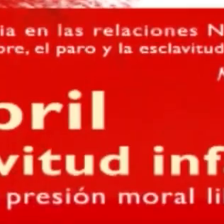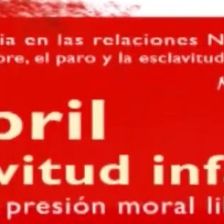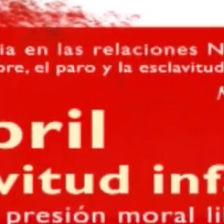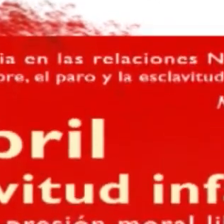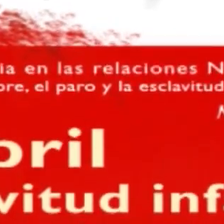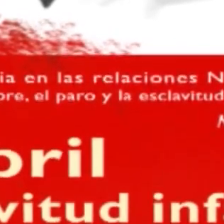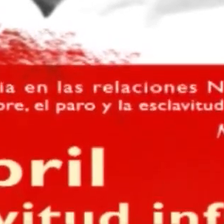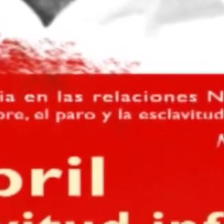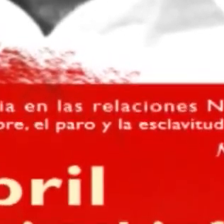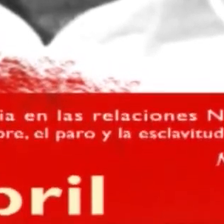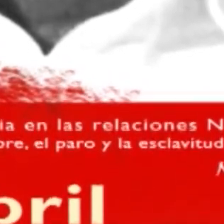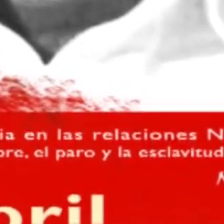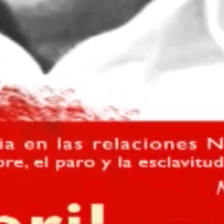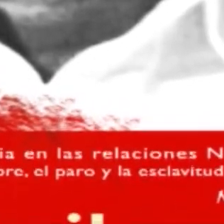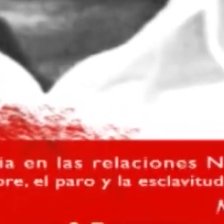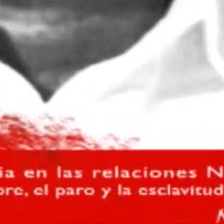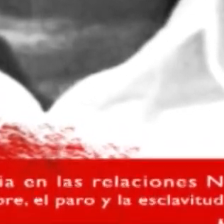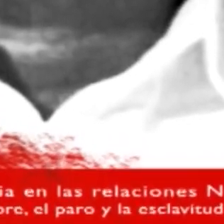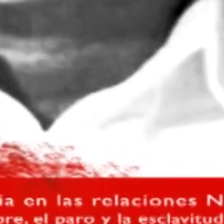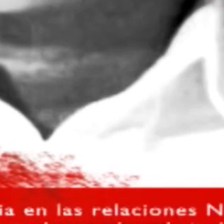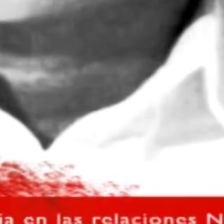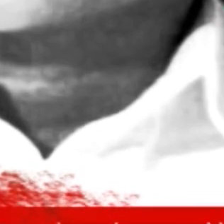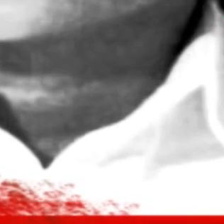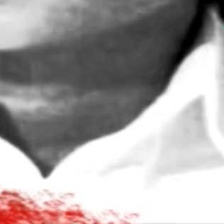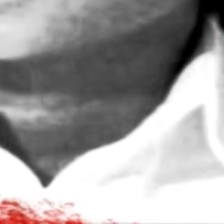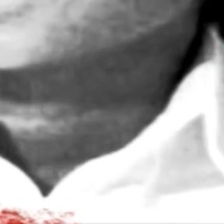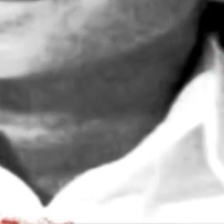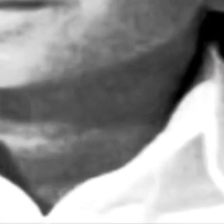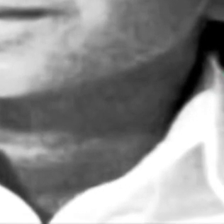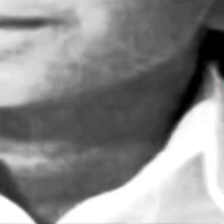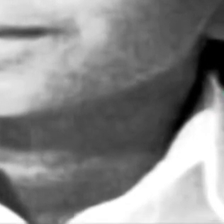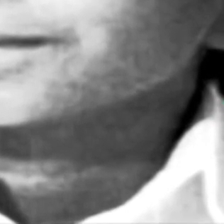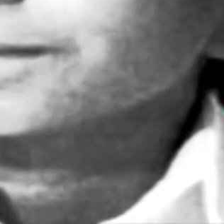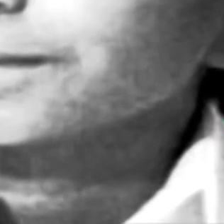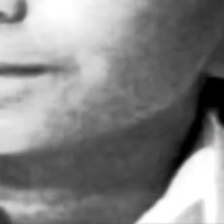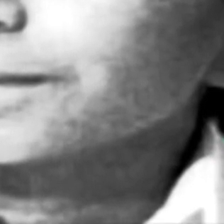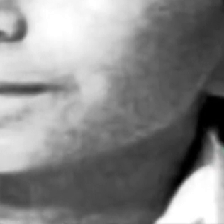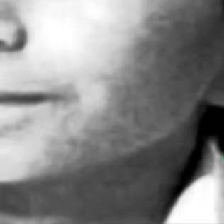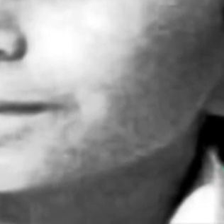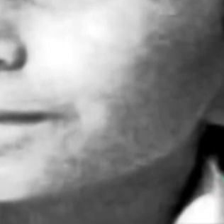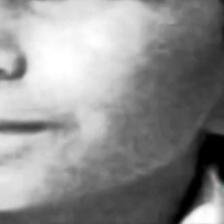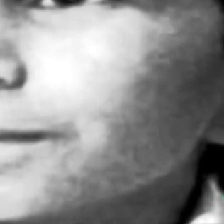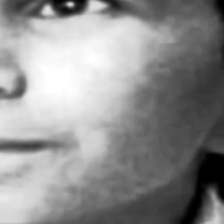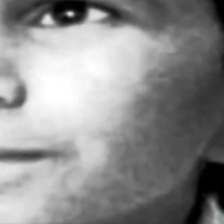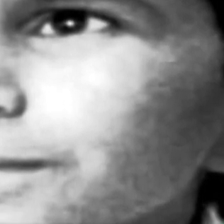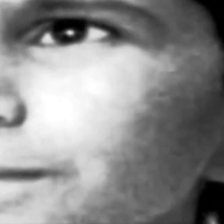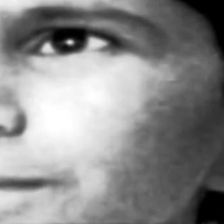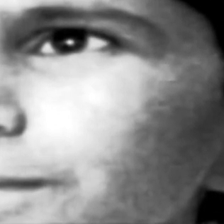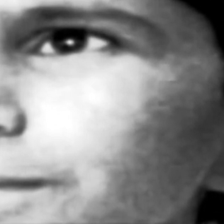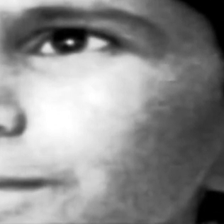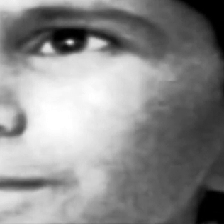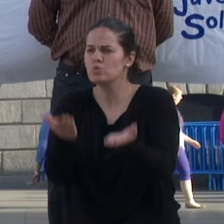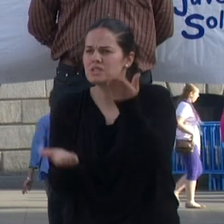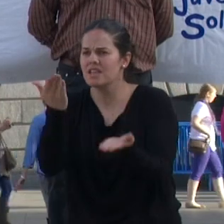pobres. En este Día Internacional contra la Esclavitud Infantil y desde nuestra campaña por la justicia